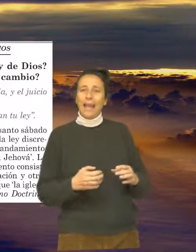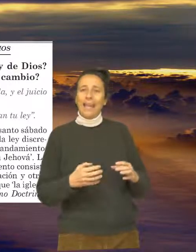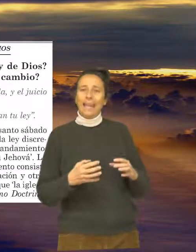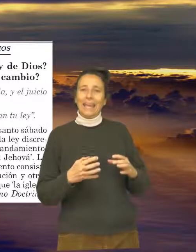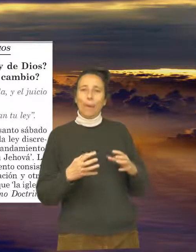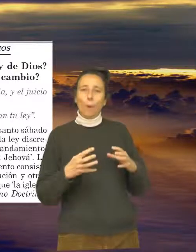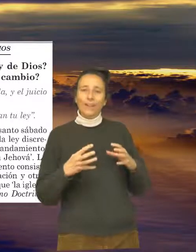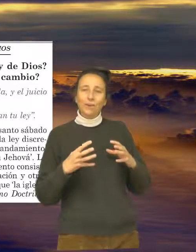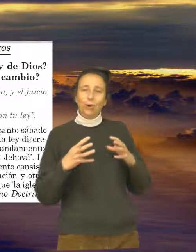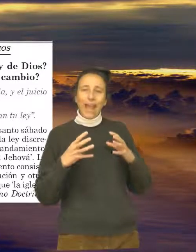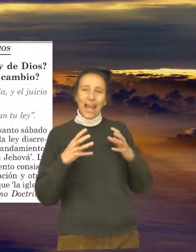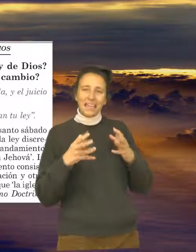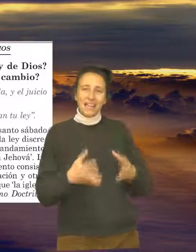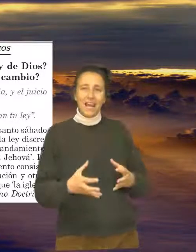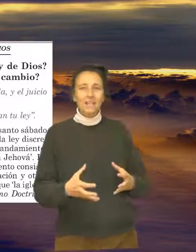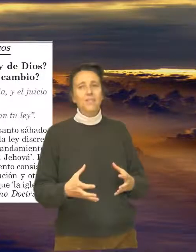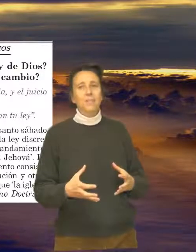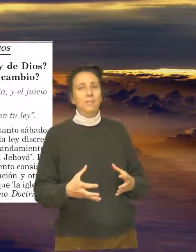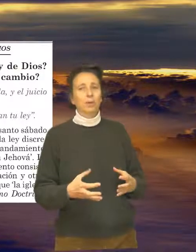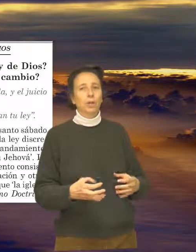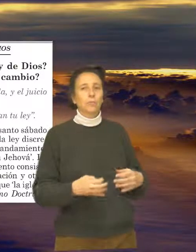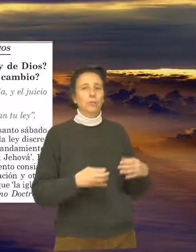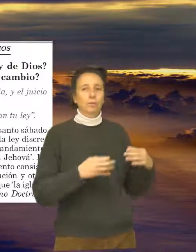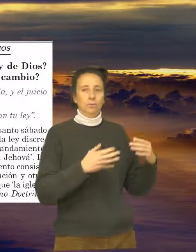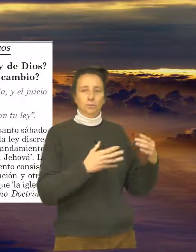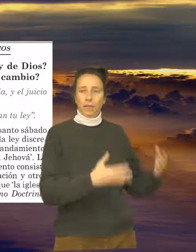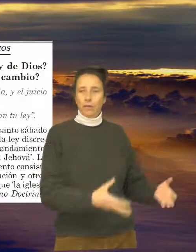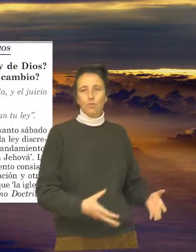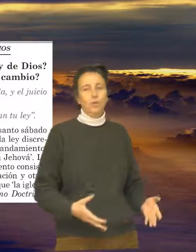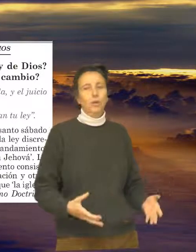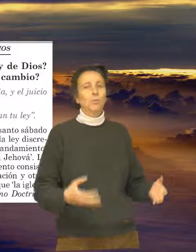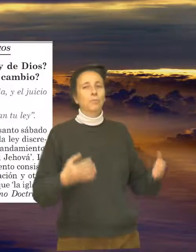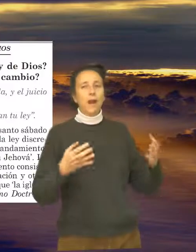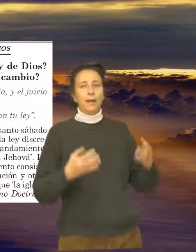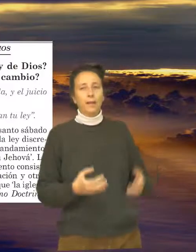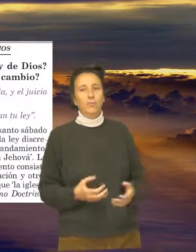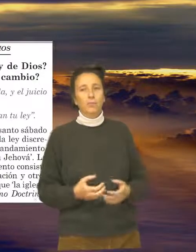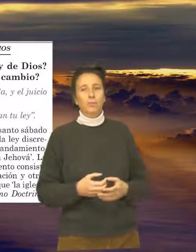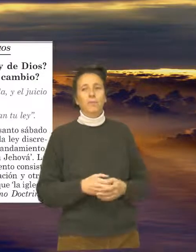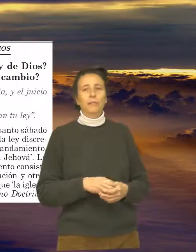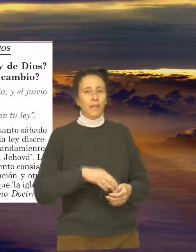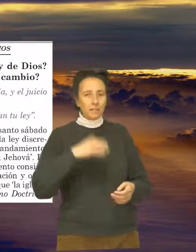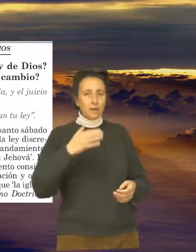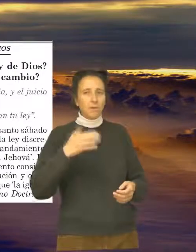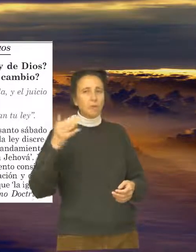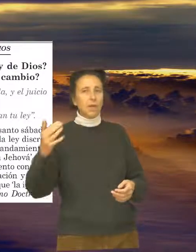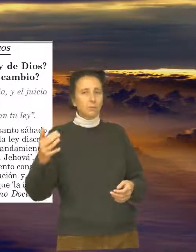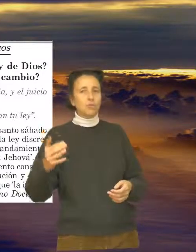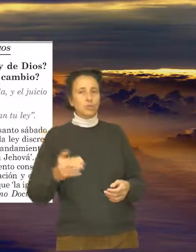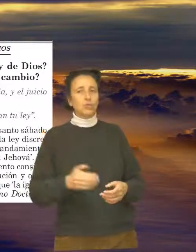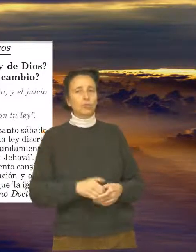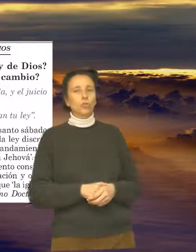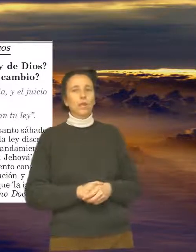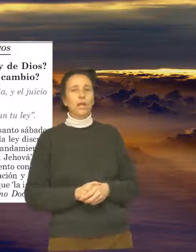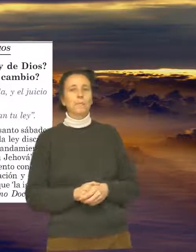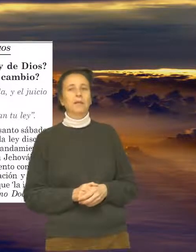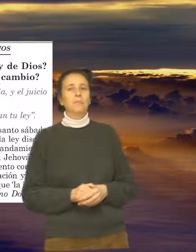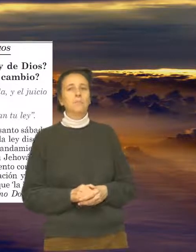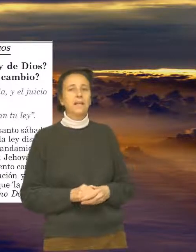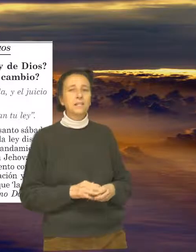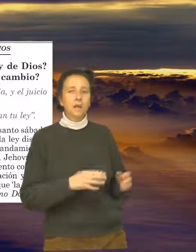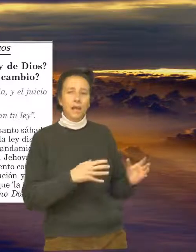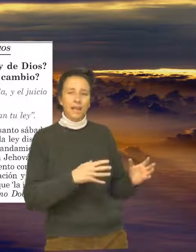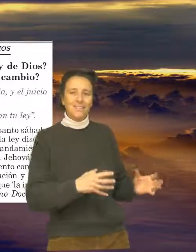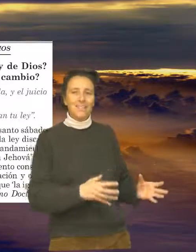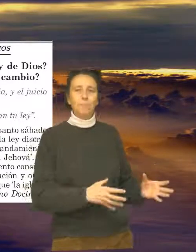Ahora, cuando esa ley se da, por ejemplo, de que no se puede comprar, que no se puede vender, y sabemos que hay muchos otros